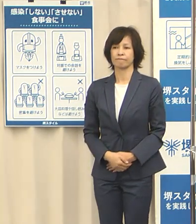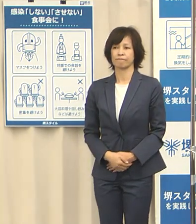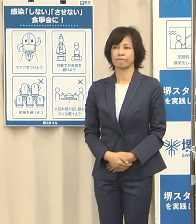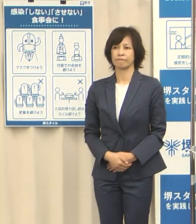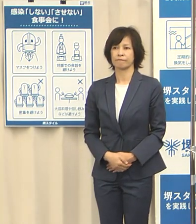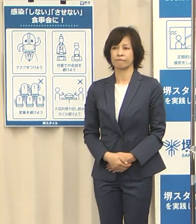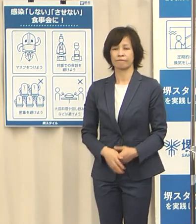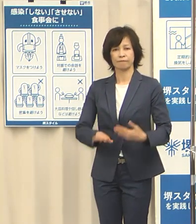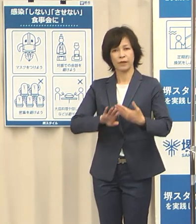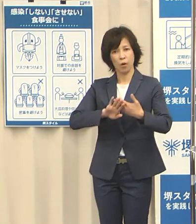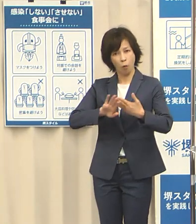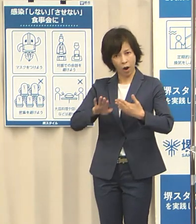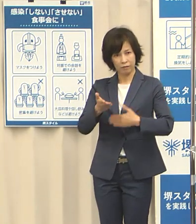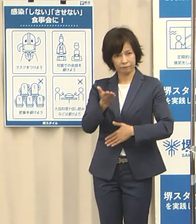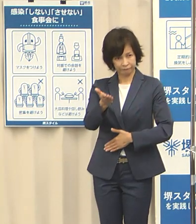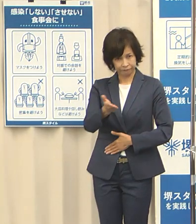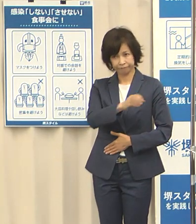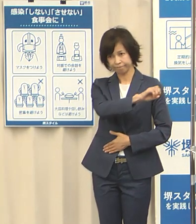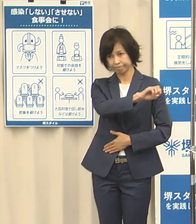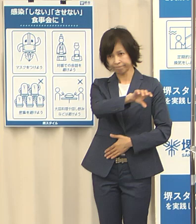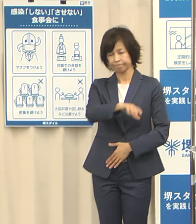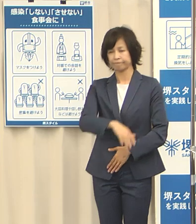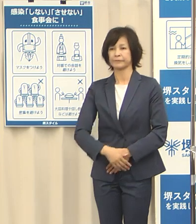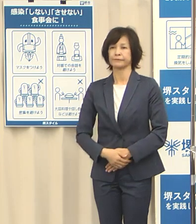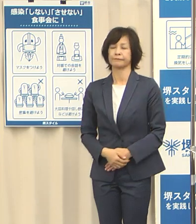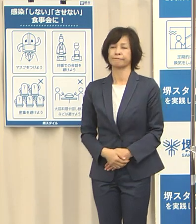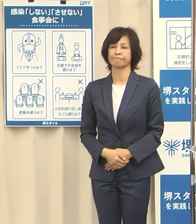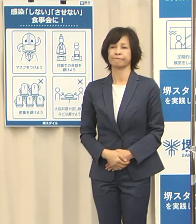ました。他よろしいでしょうか。